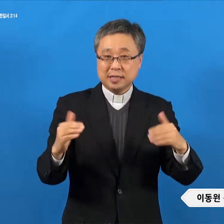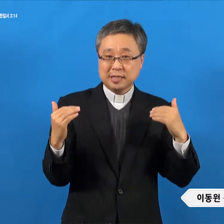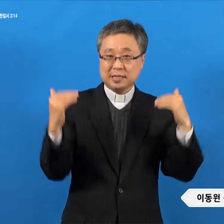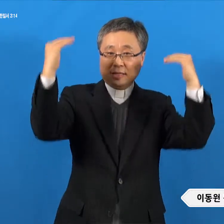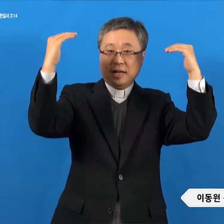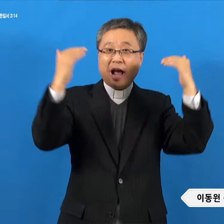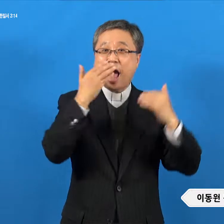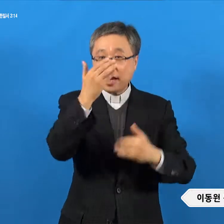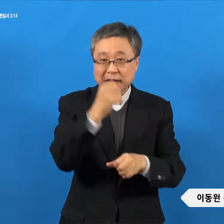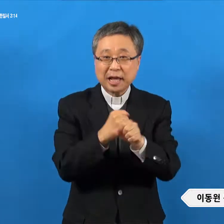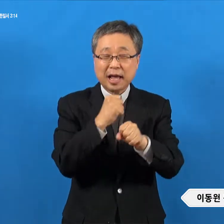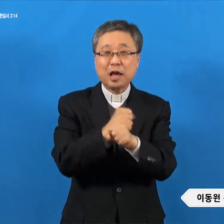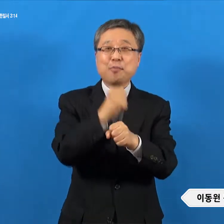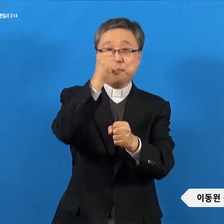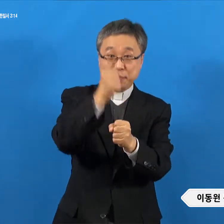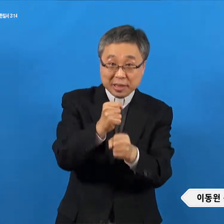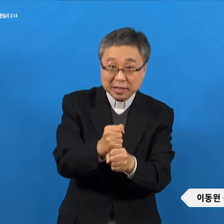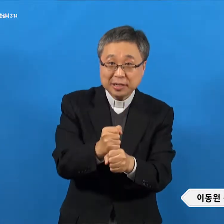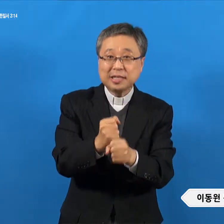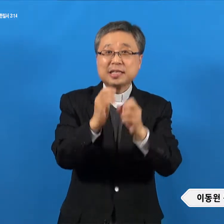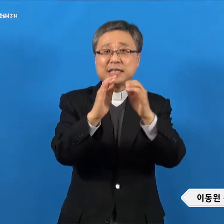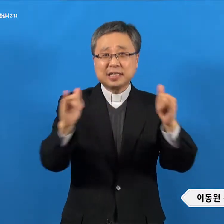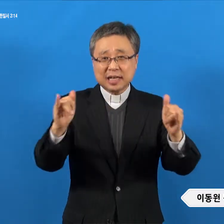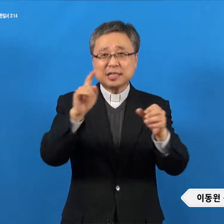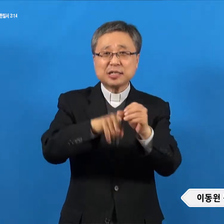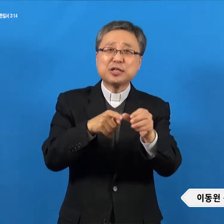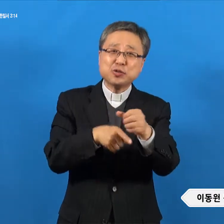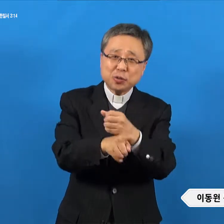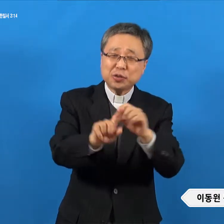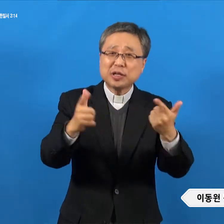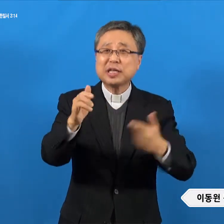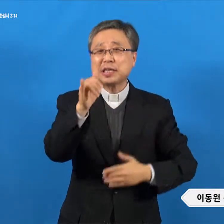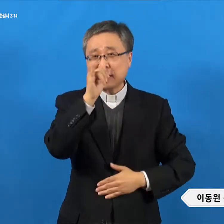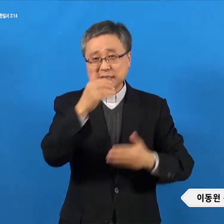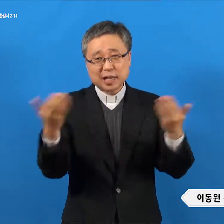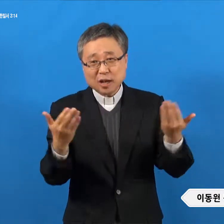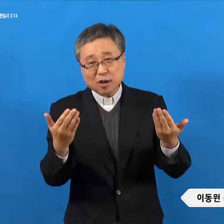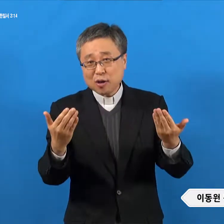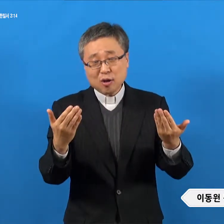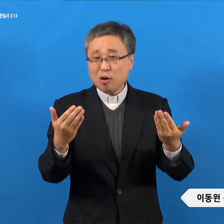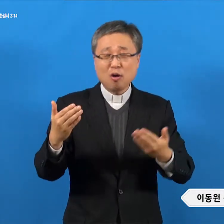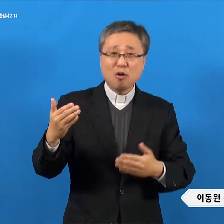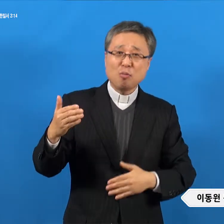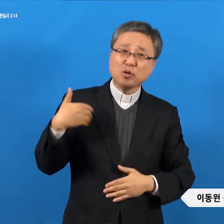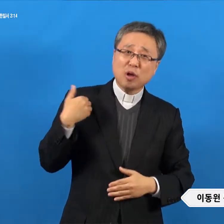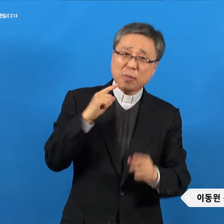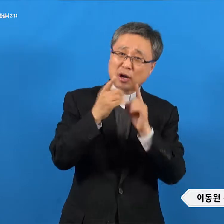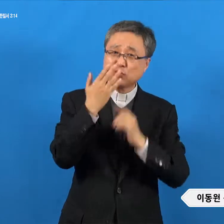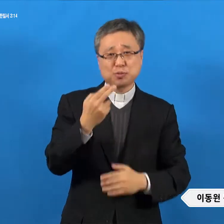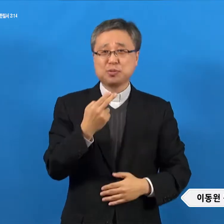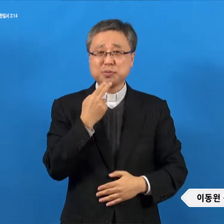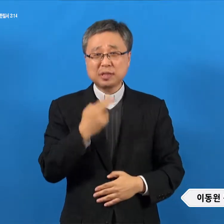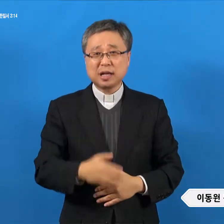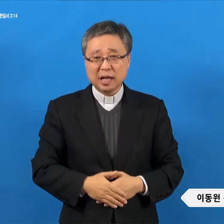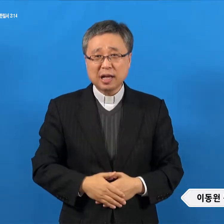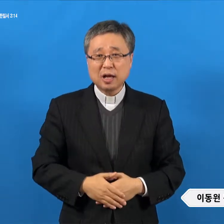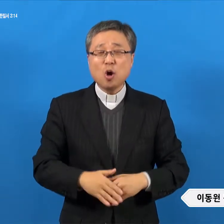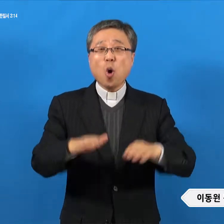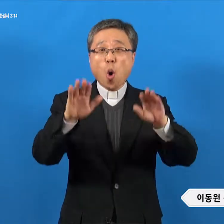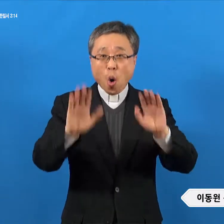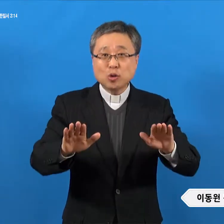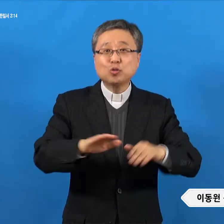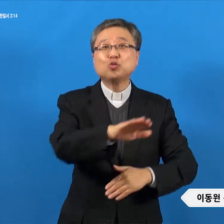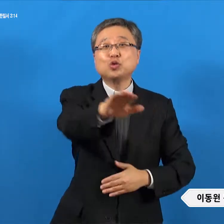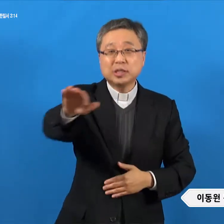만드는 인간적 요소들이 있다는 사실을 또한 부인할 수가 없습니다. 우리는